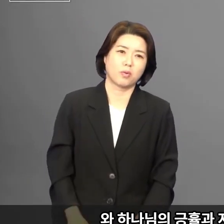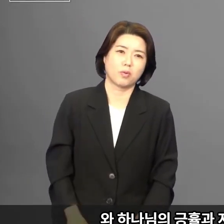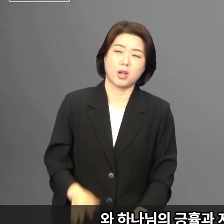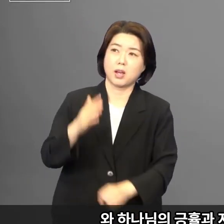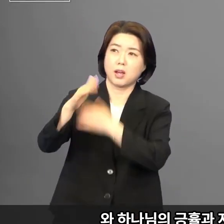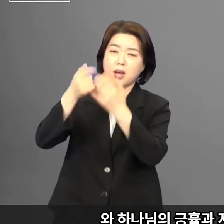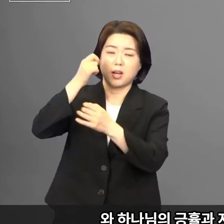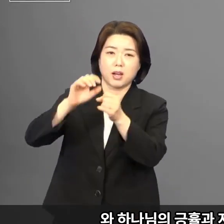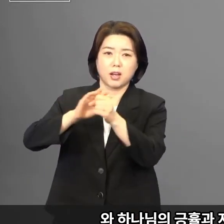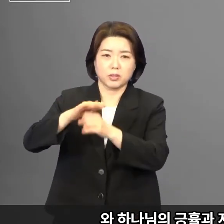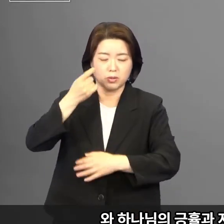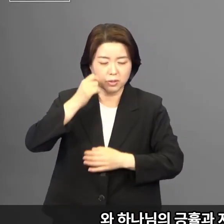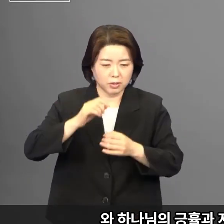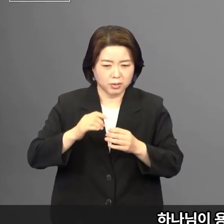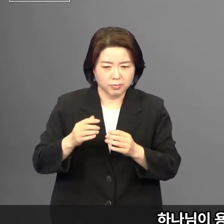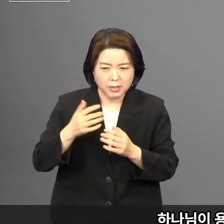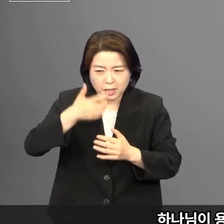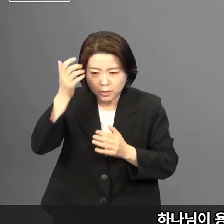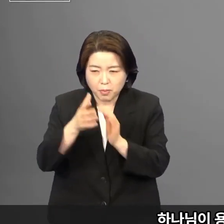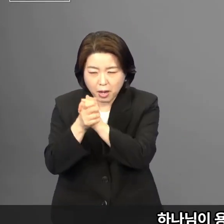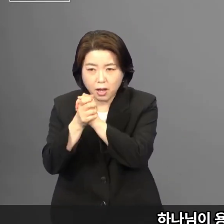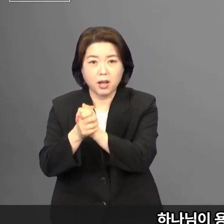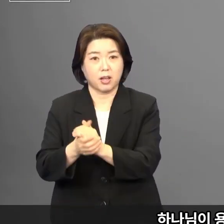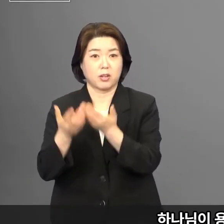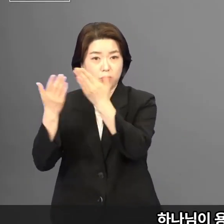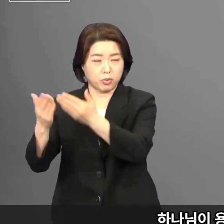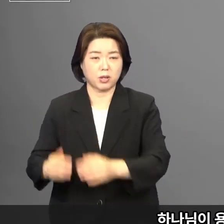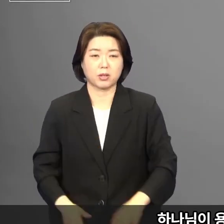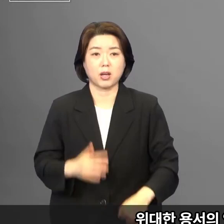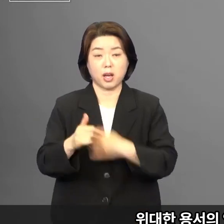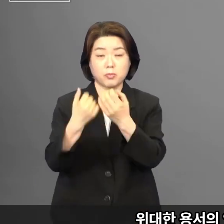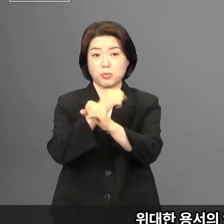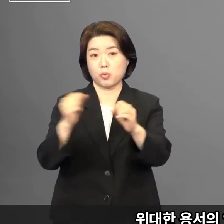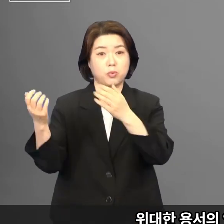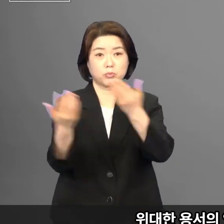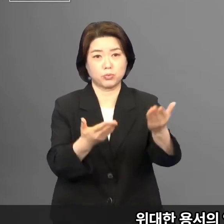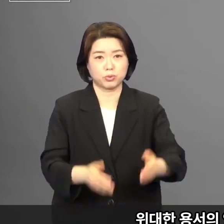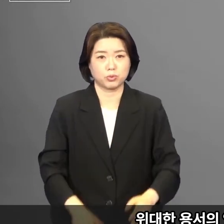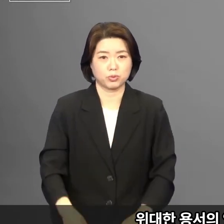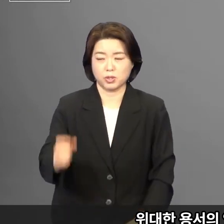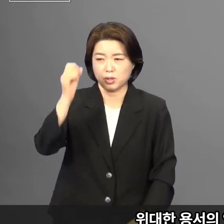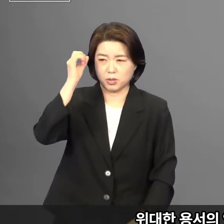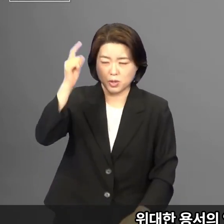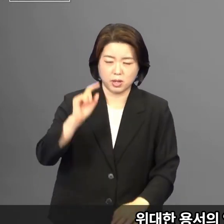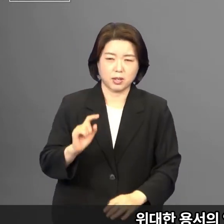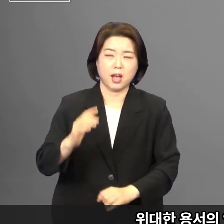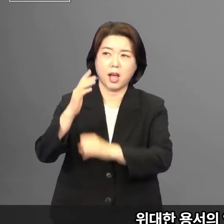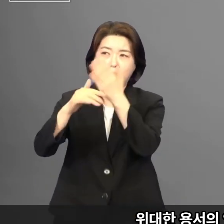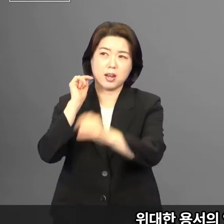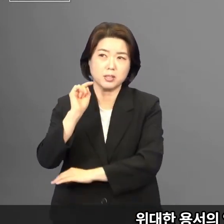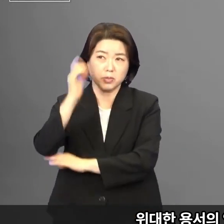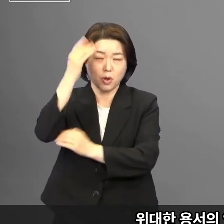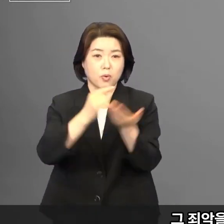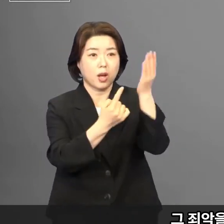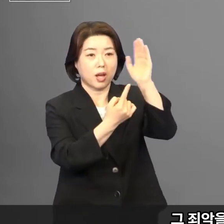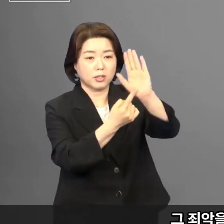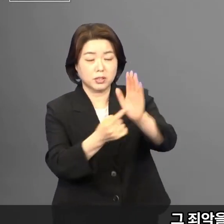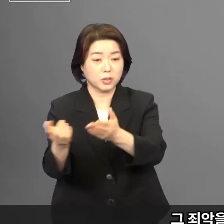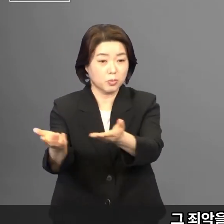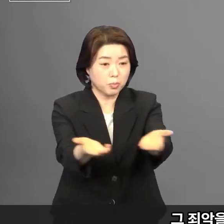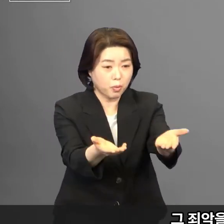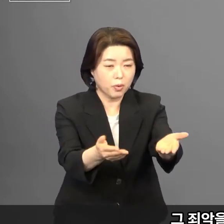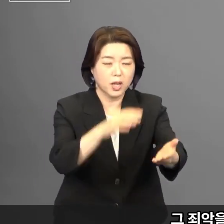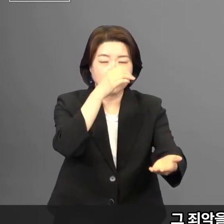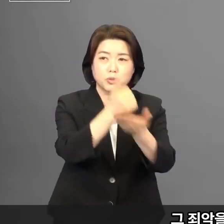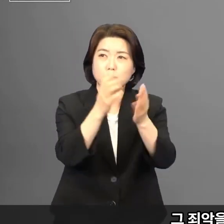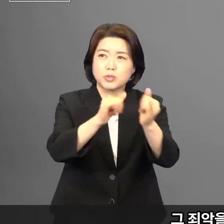긍휼과 자비의 근거에서 기도했더니 하나님이 용서해 주신 거예요. 위대한 용서의 영광이 드러날 무대로 그